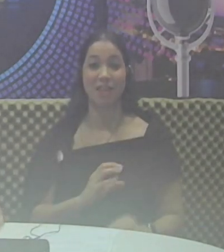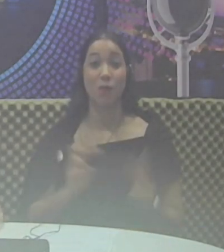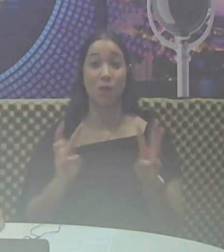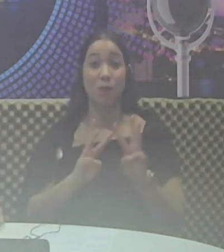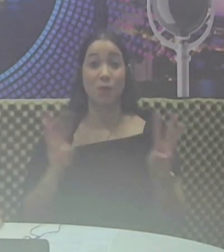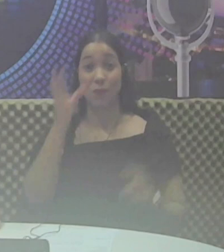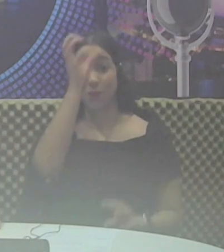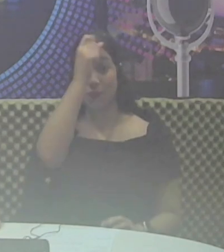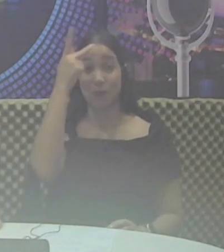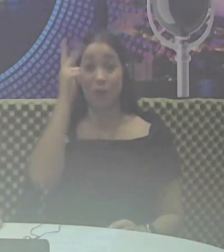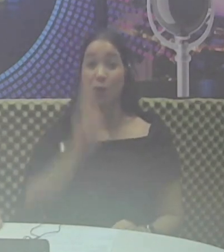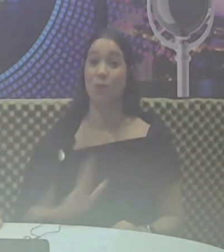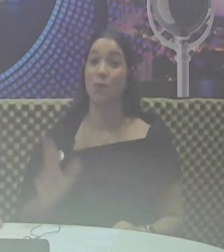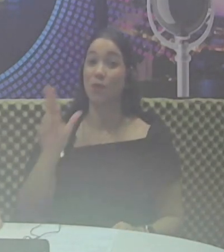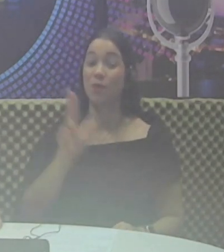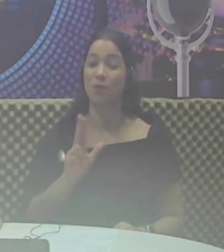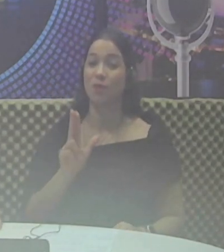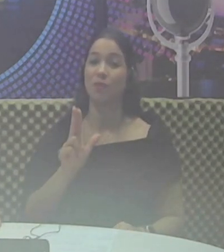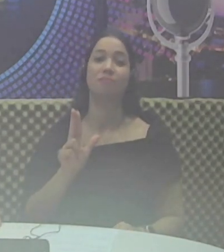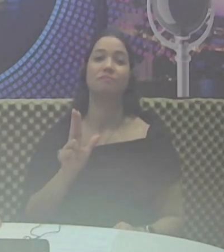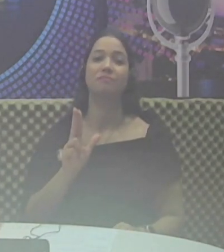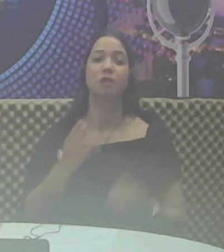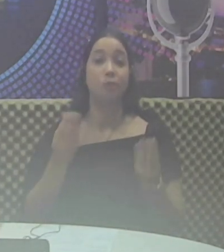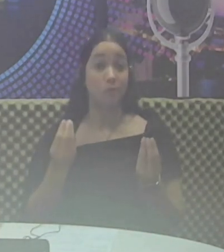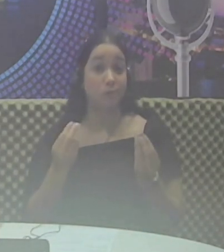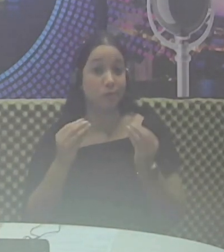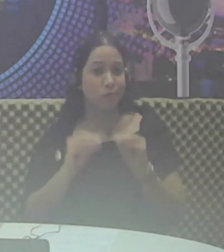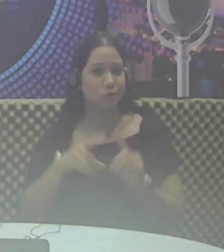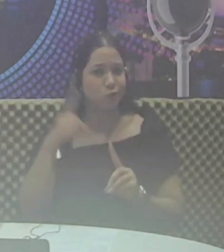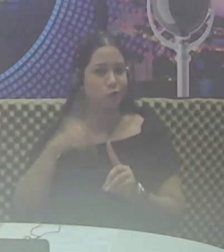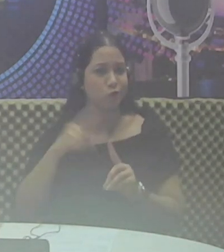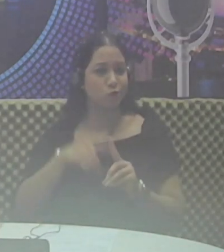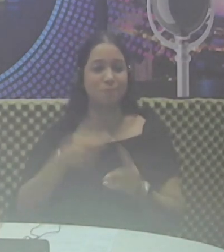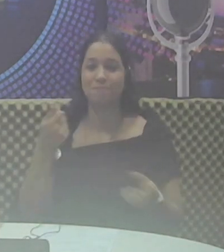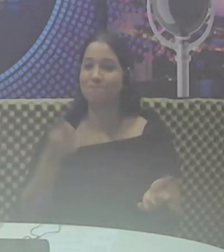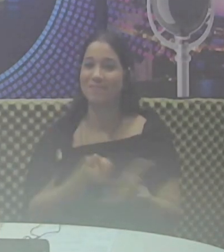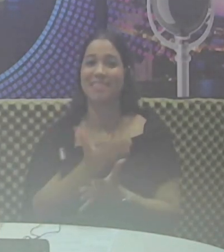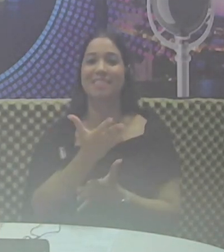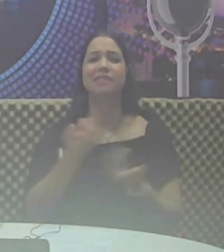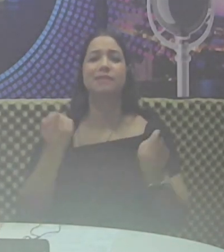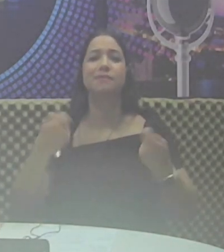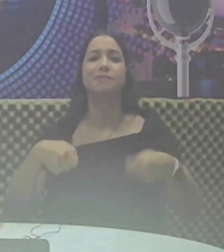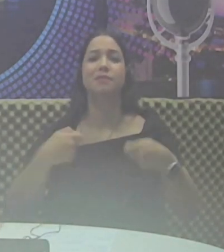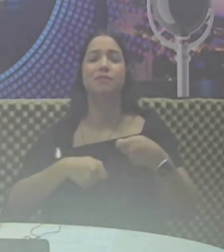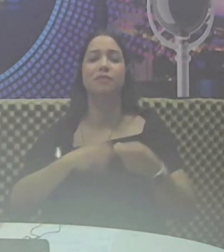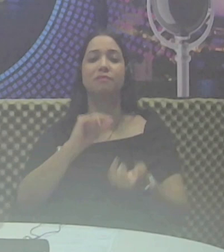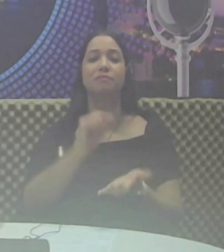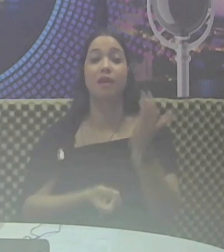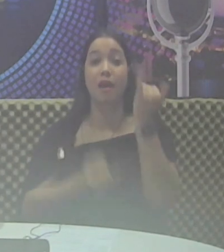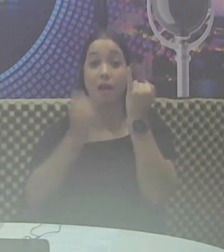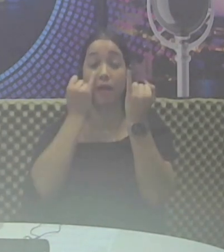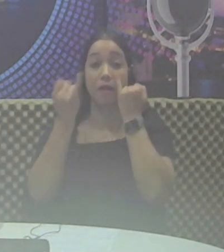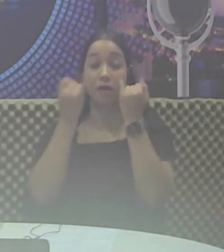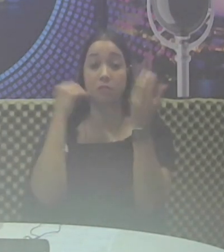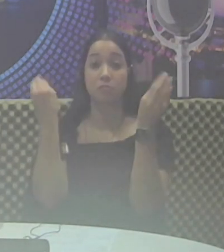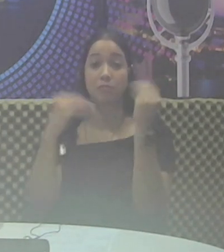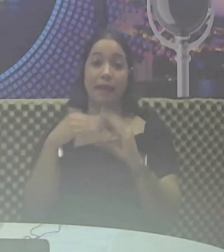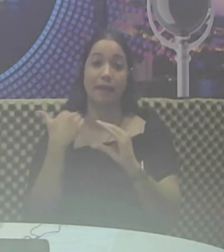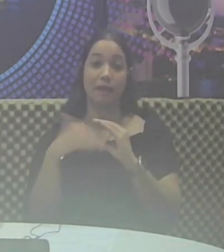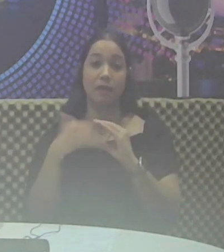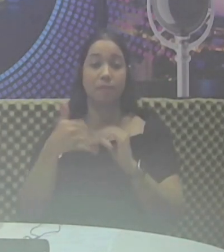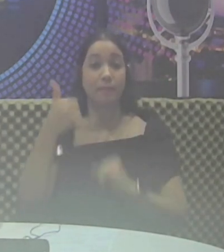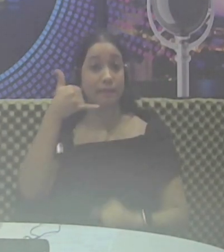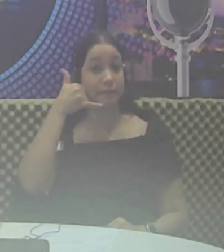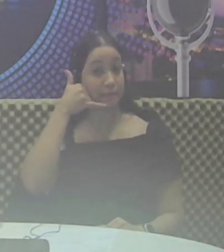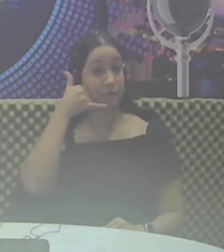da Prefeitura de Uberlândia. Para estar inserido na modalidade de pagamento, basta atualizar os dados cadastrais como e-mail,